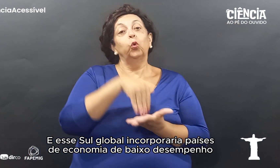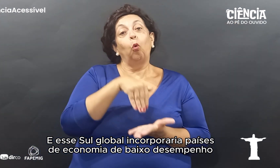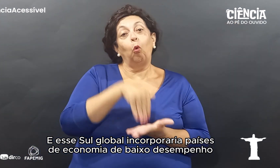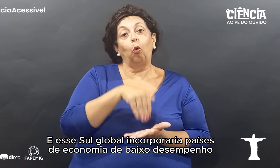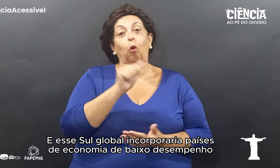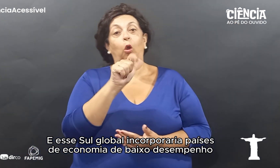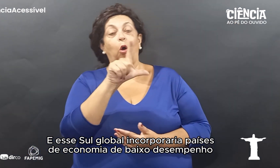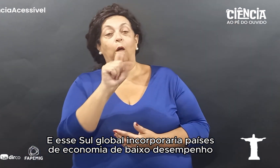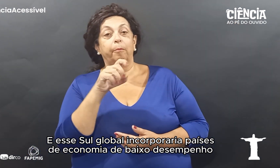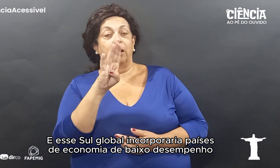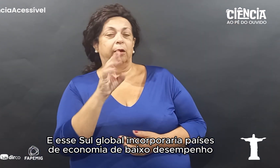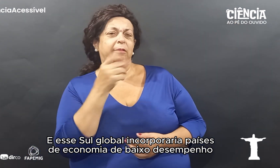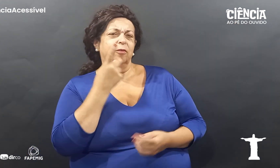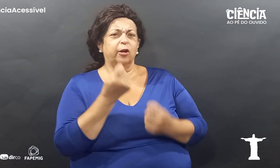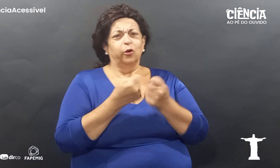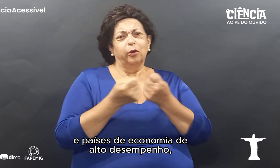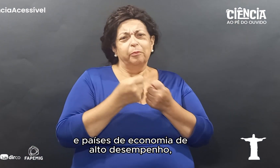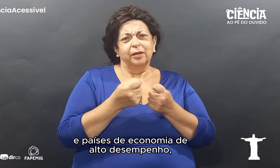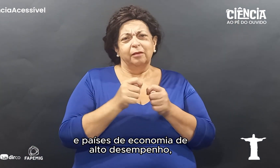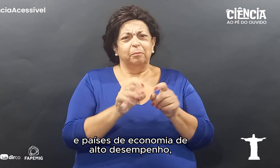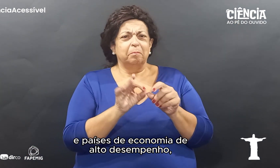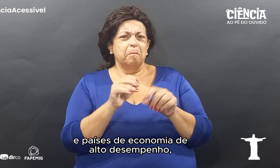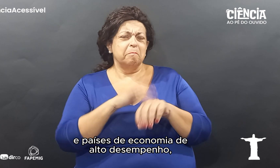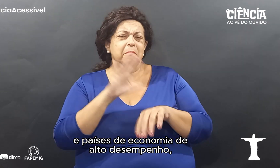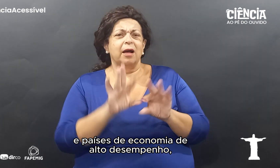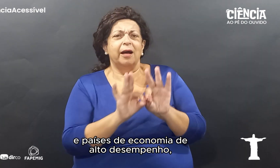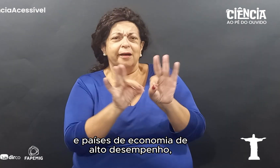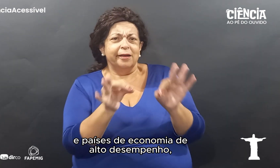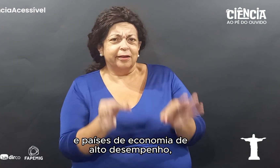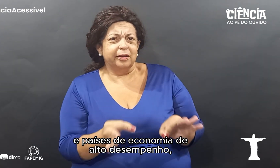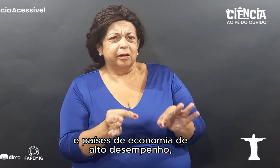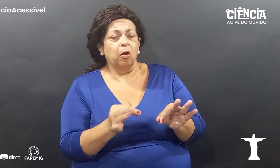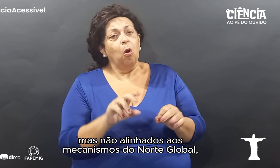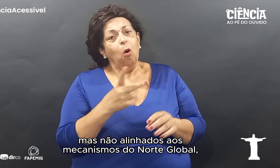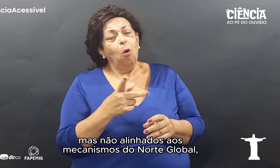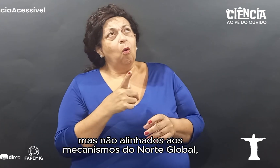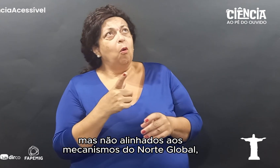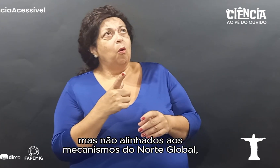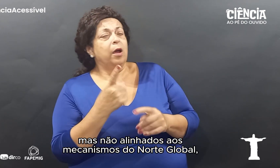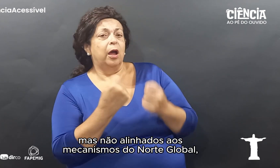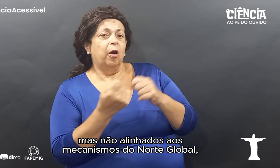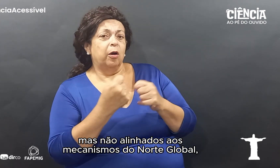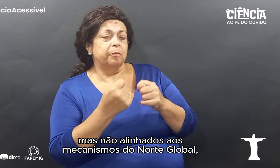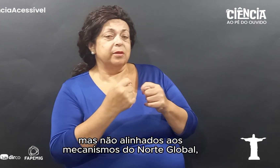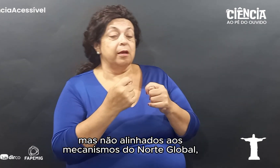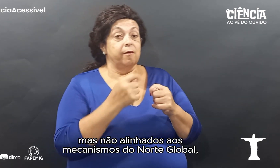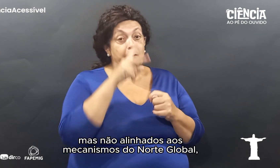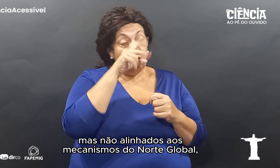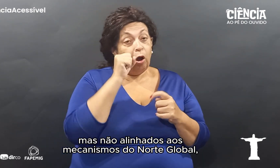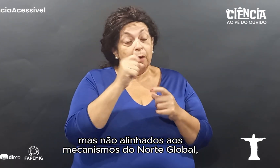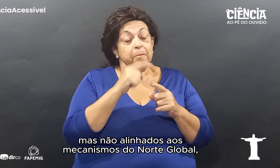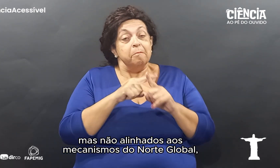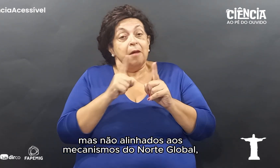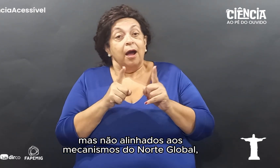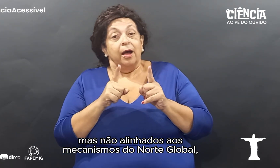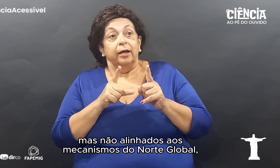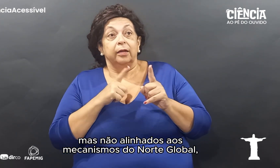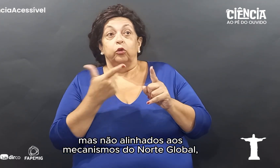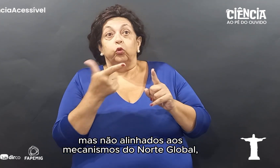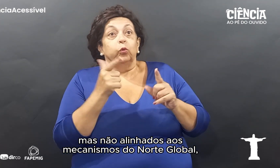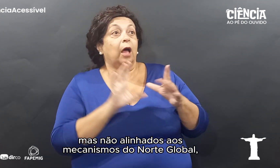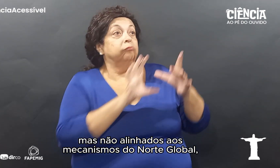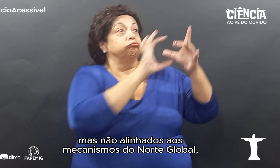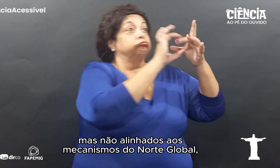de economia de baixo desempenho e países de economia de alto desempenho, mas não alinhados aos